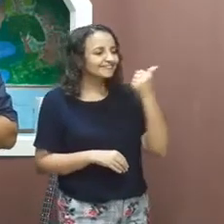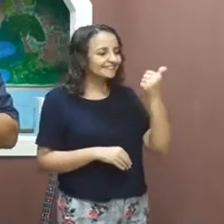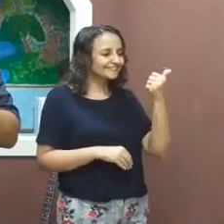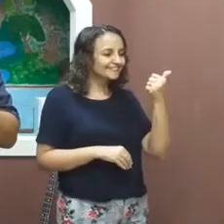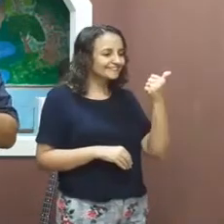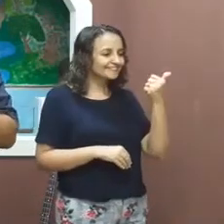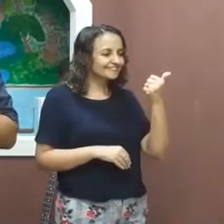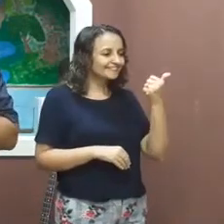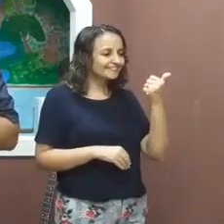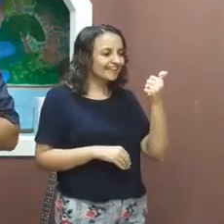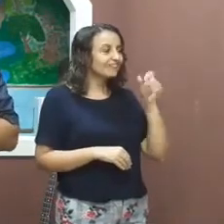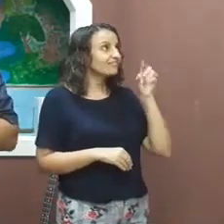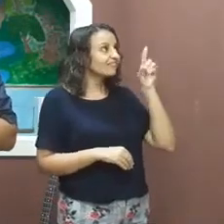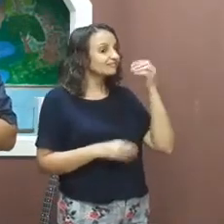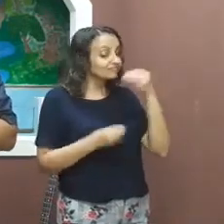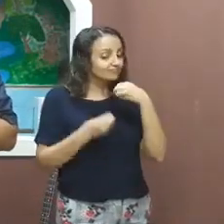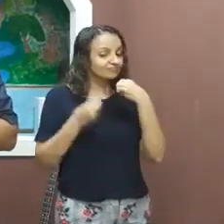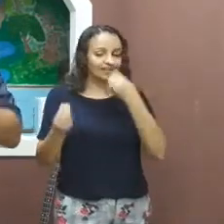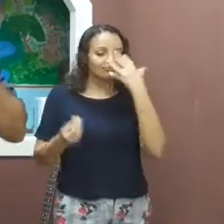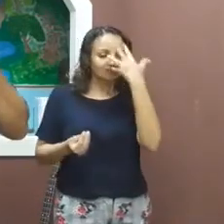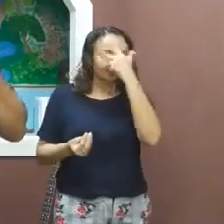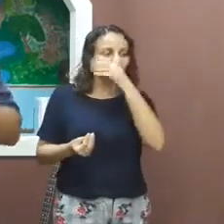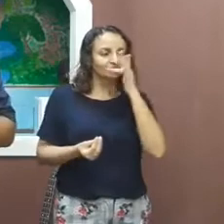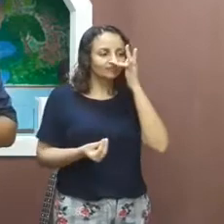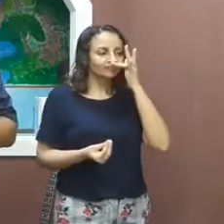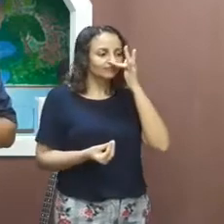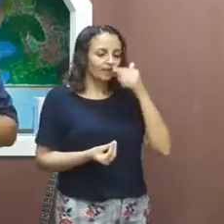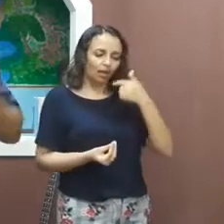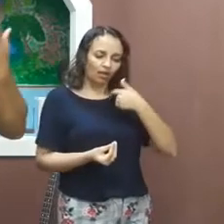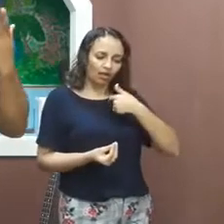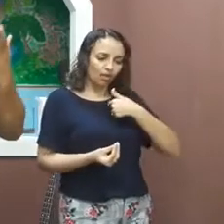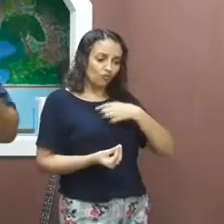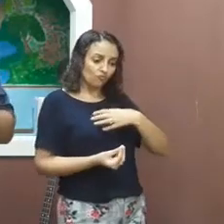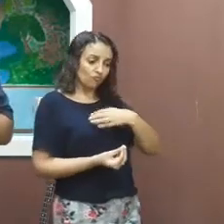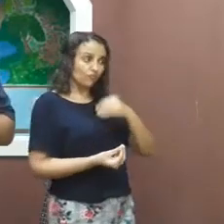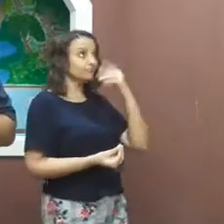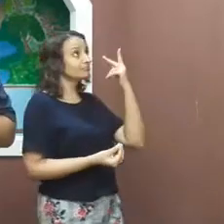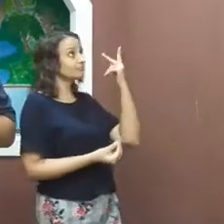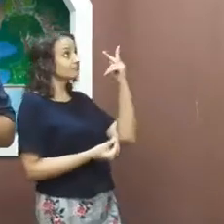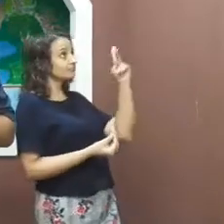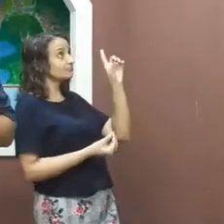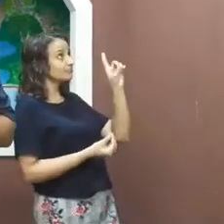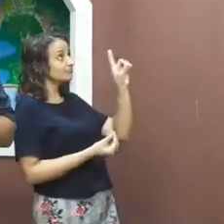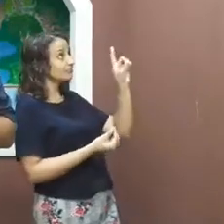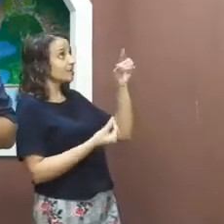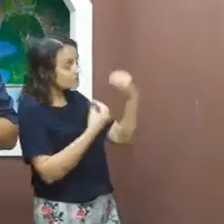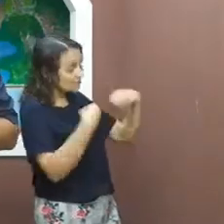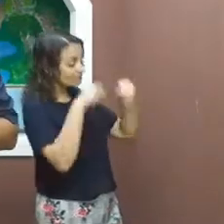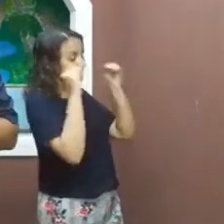não vai vestir você, eu, tão feio.